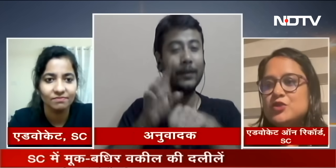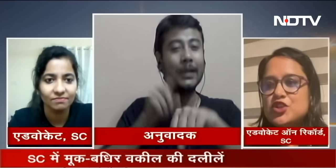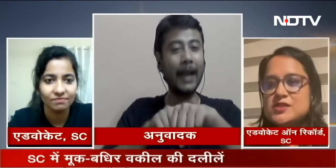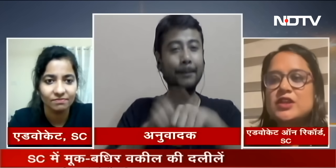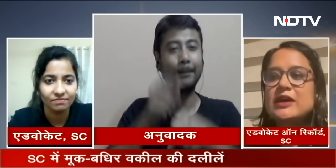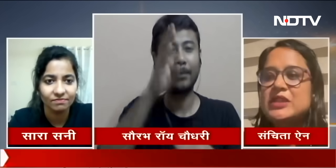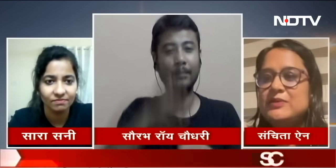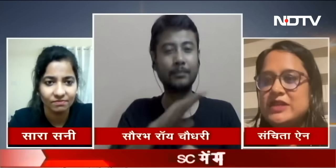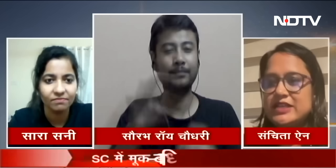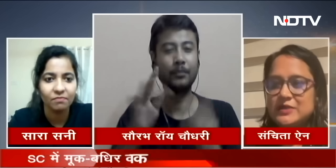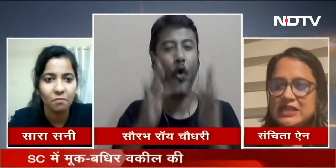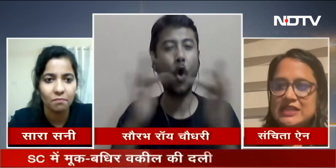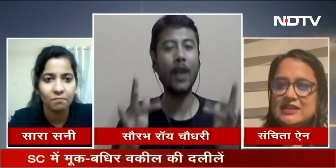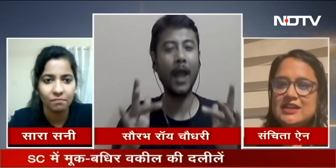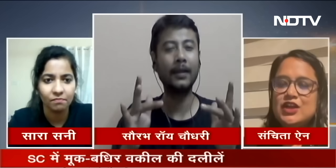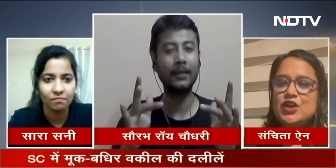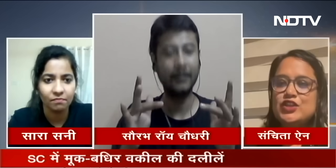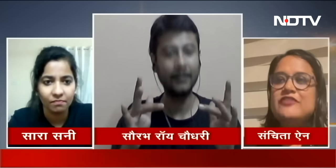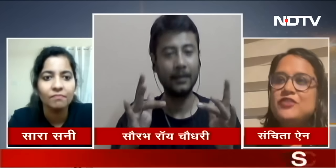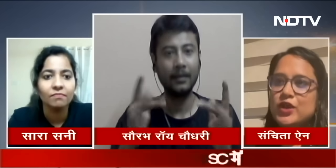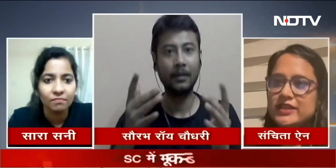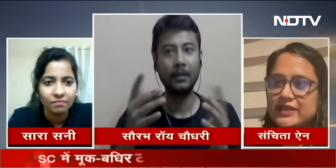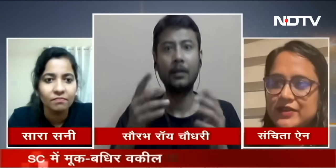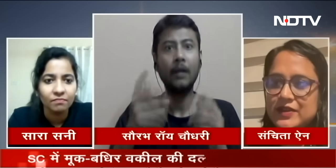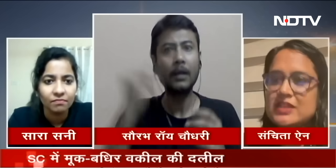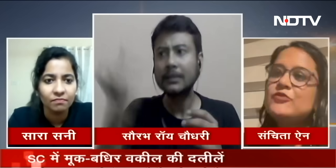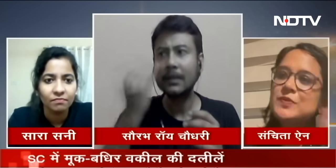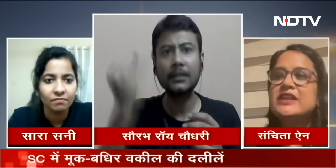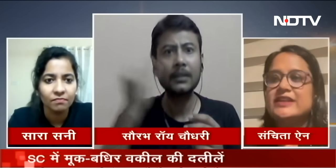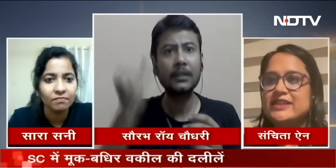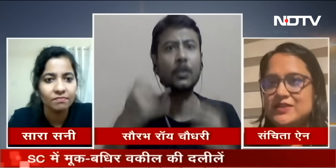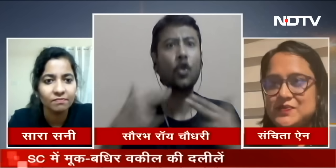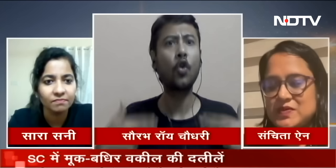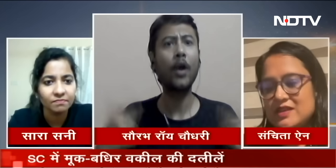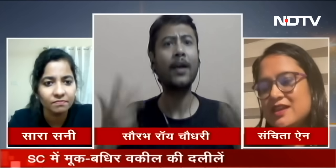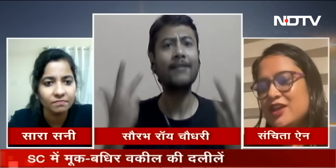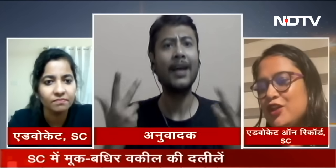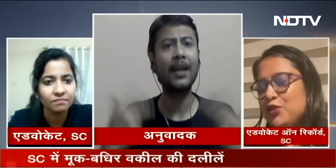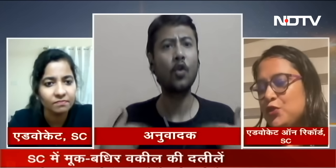तो फिर मुझे सौदामिनी पेठे मिली डेफ लॉयर, तब वो पढ़ रही थी,